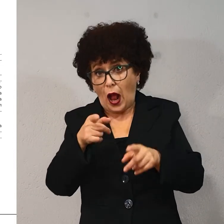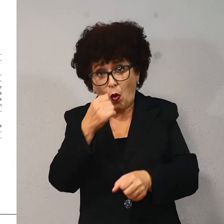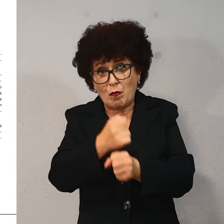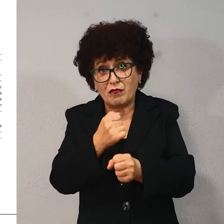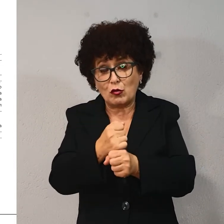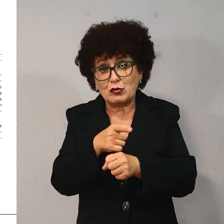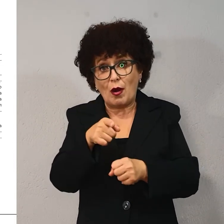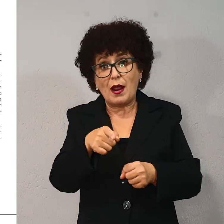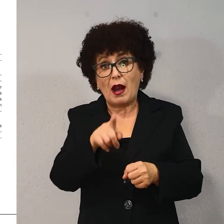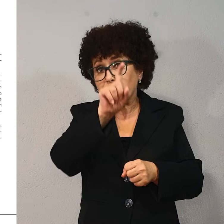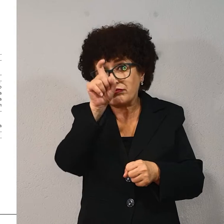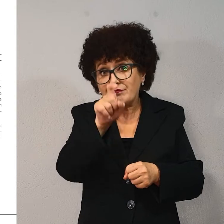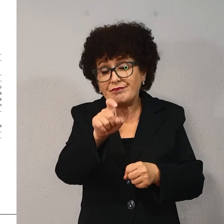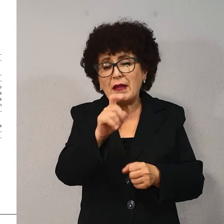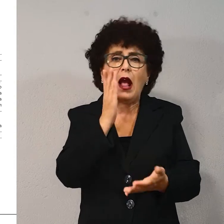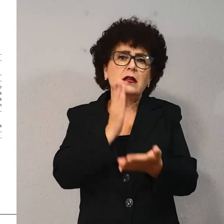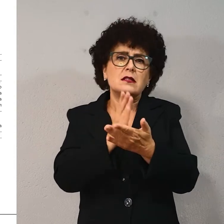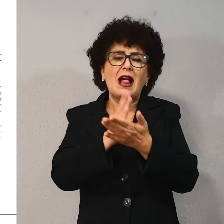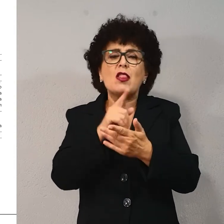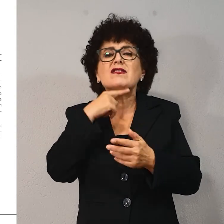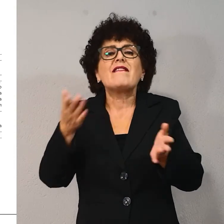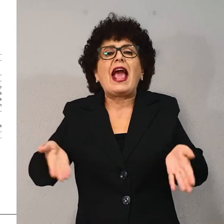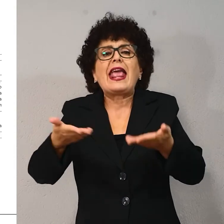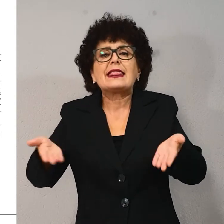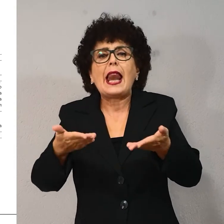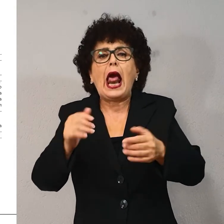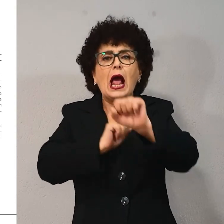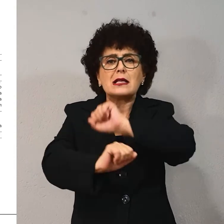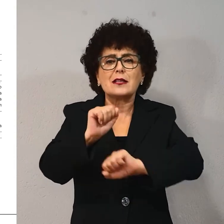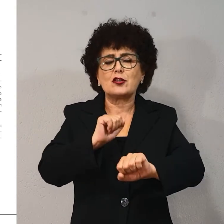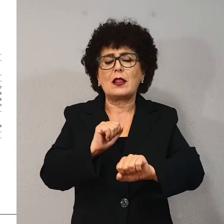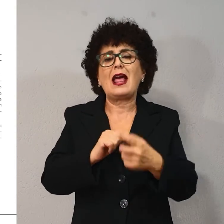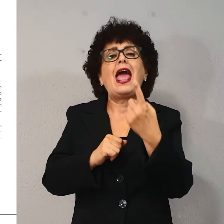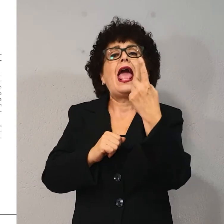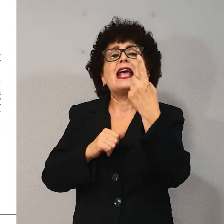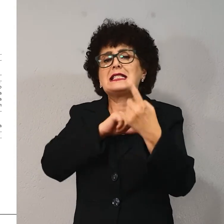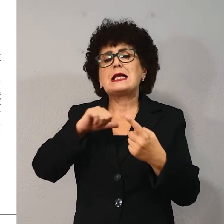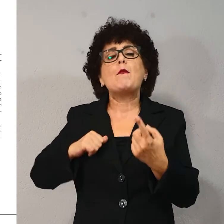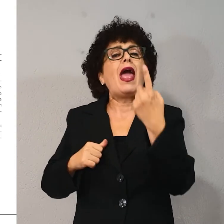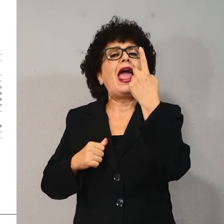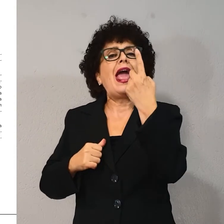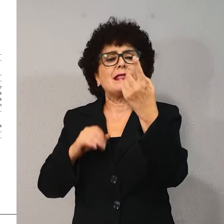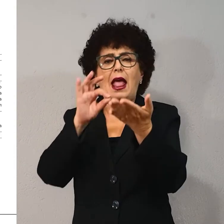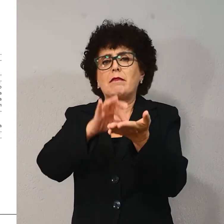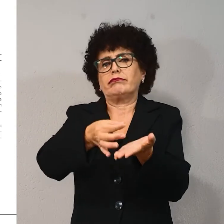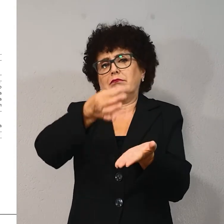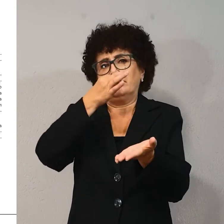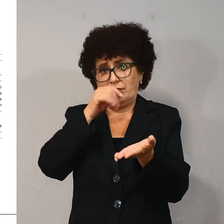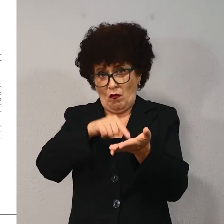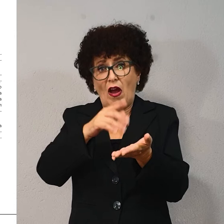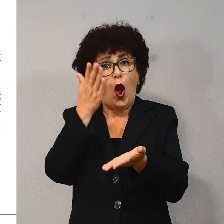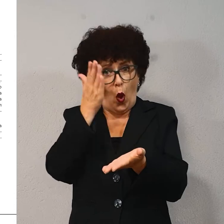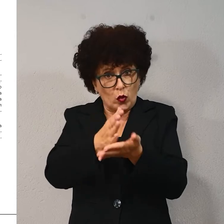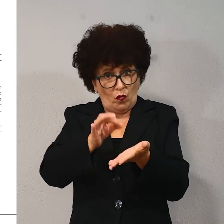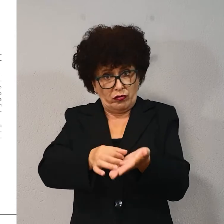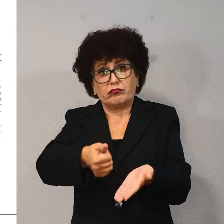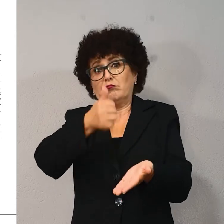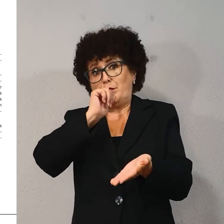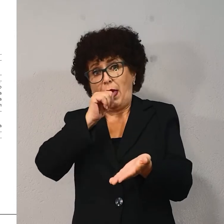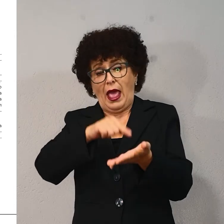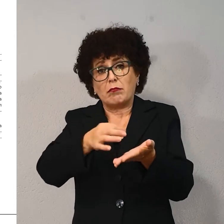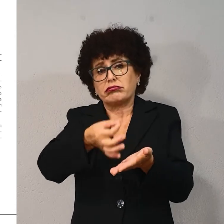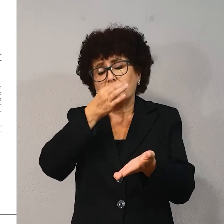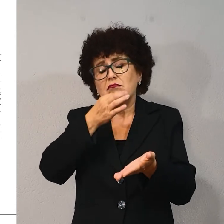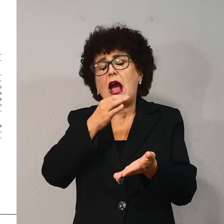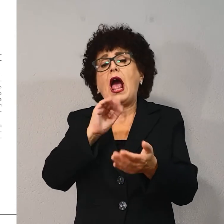функционира? Најчесто итната контрацепција е една таблета која, откако ќе се испие, штити од